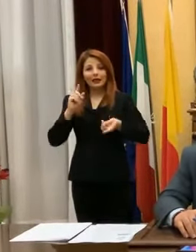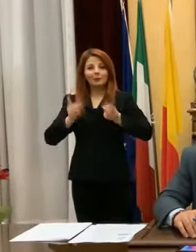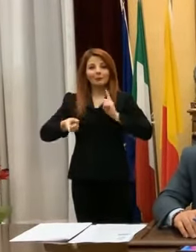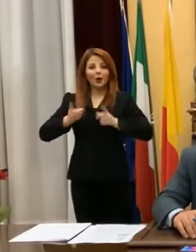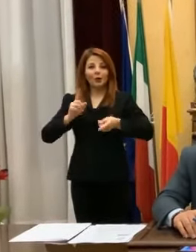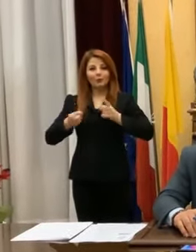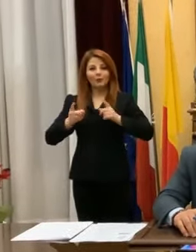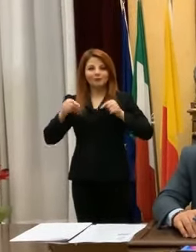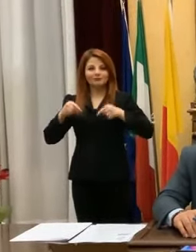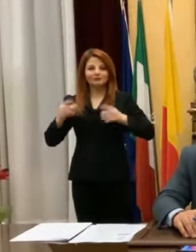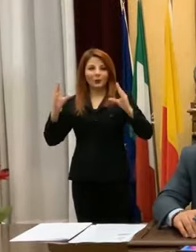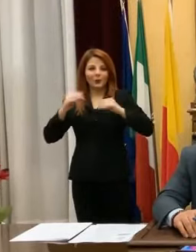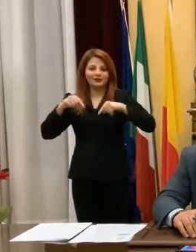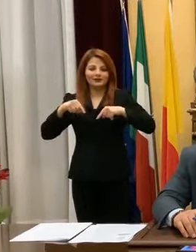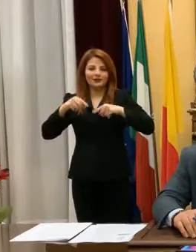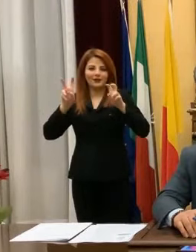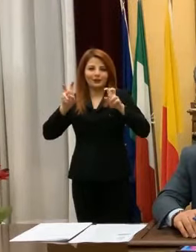Ed